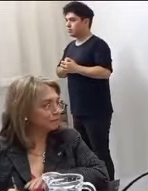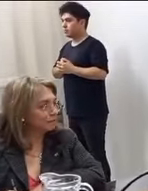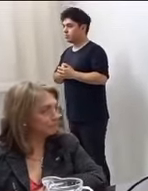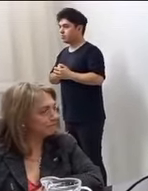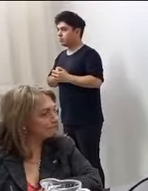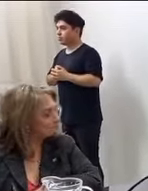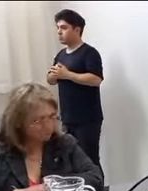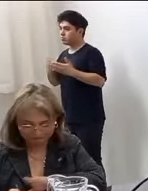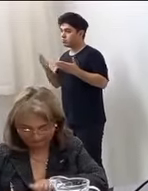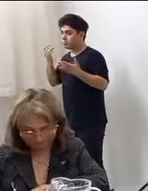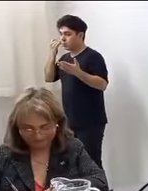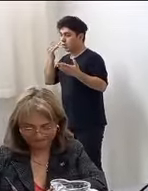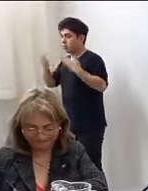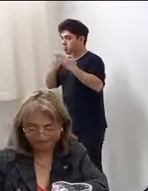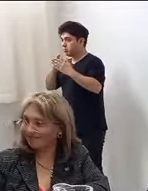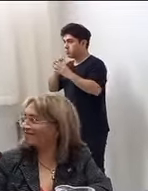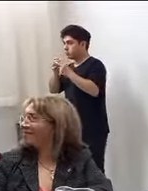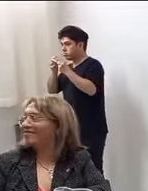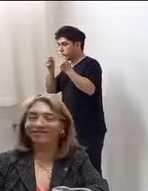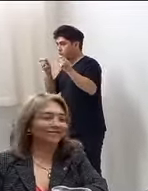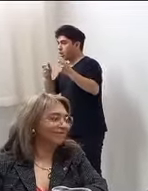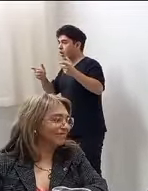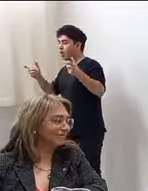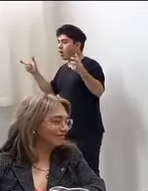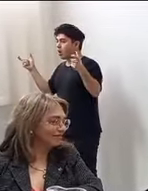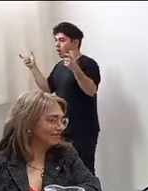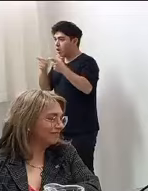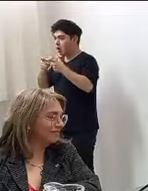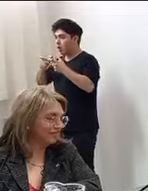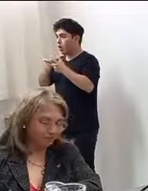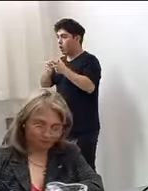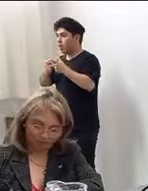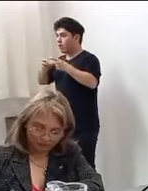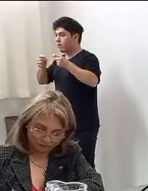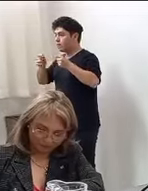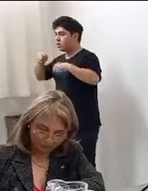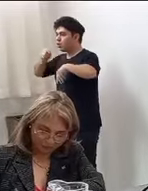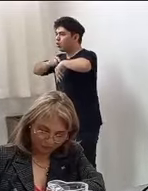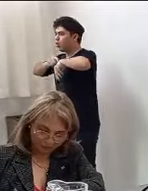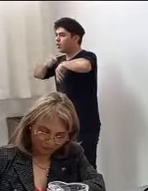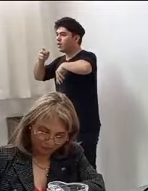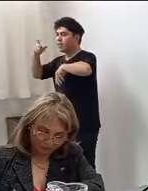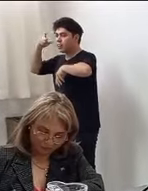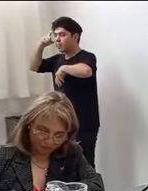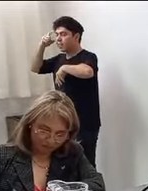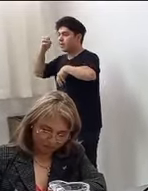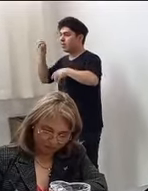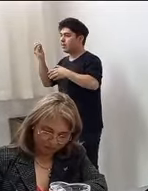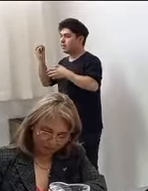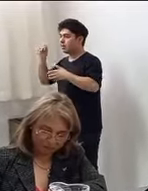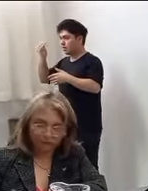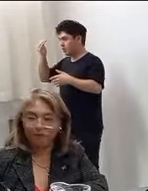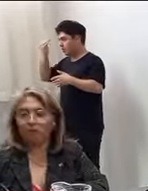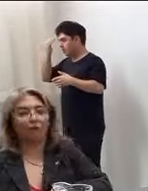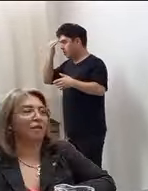Con lo que no siendo para más, damos por finalizada la presente sesión a las 10:16.